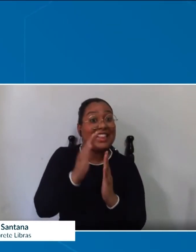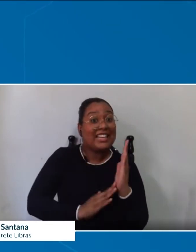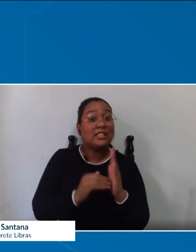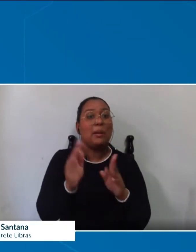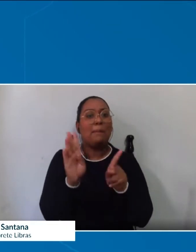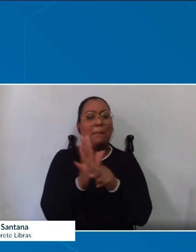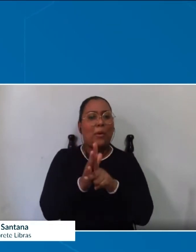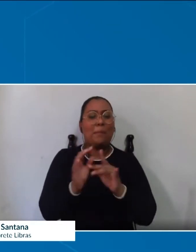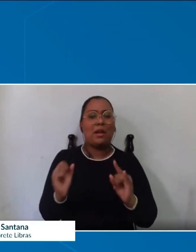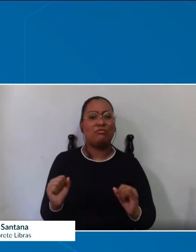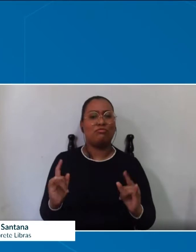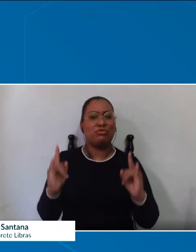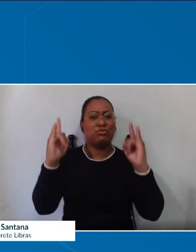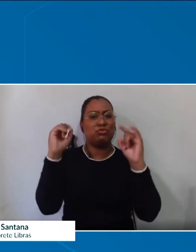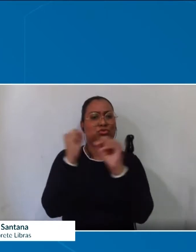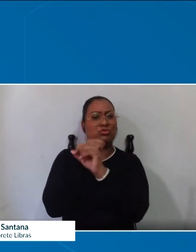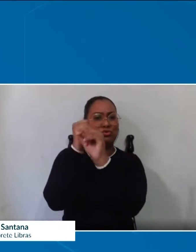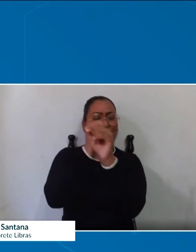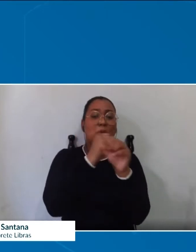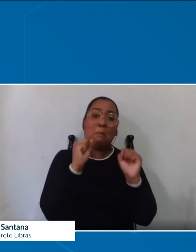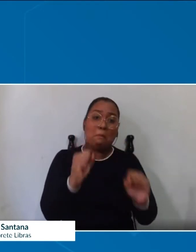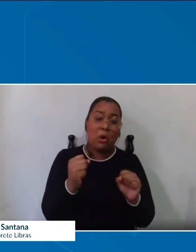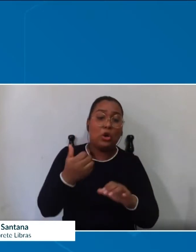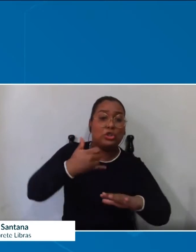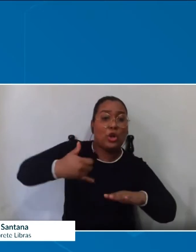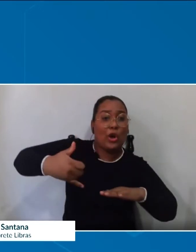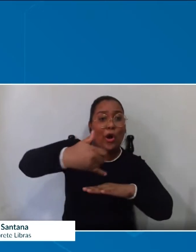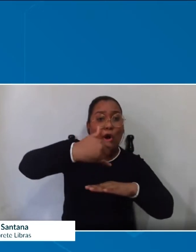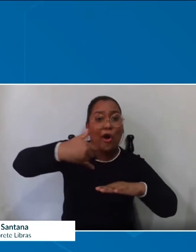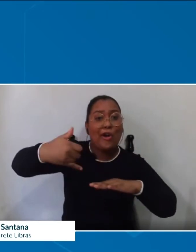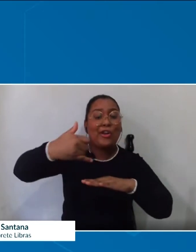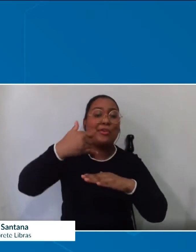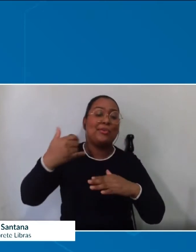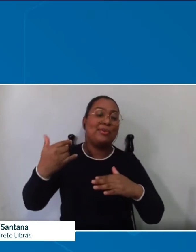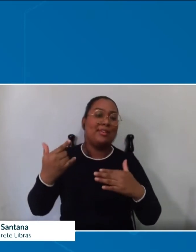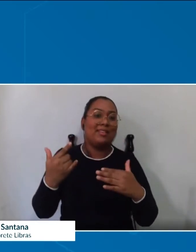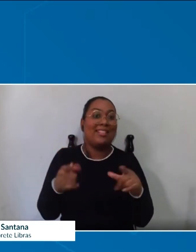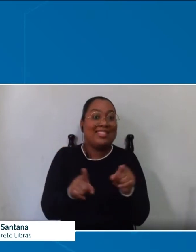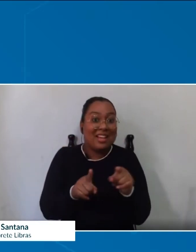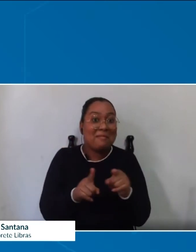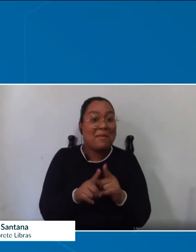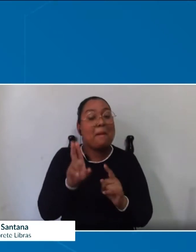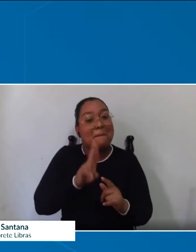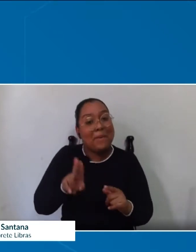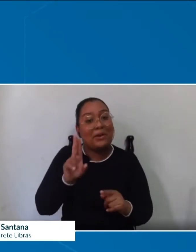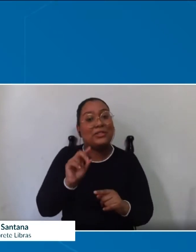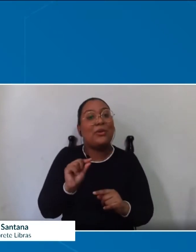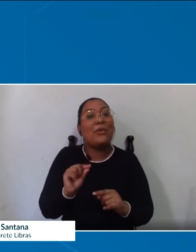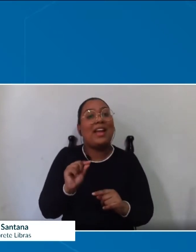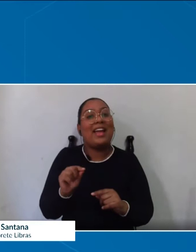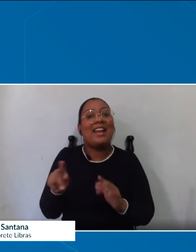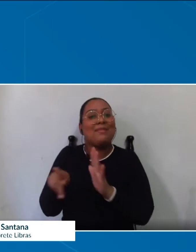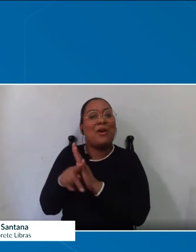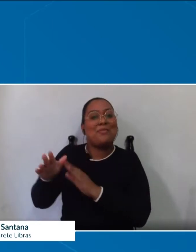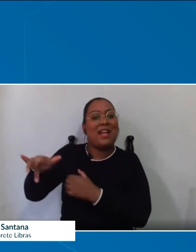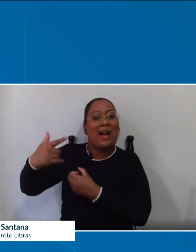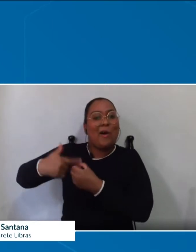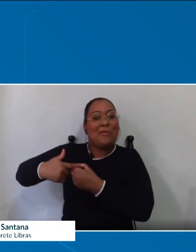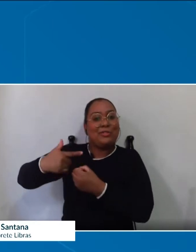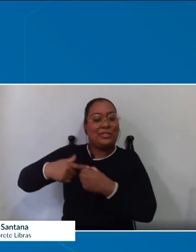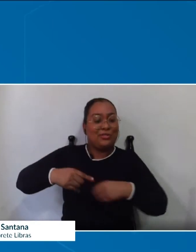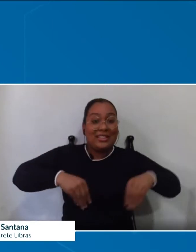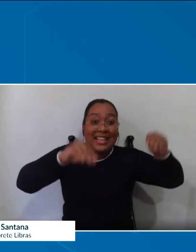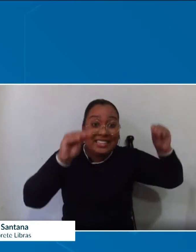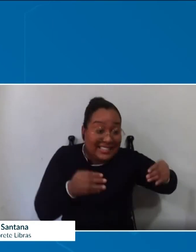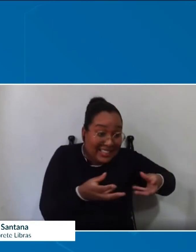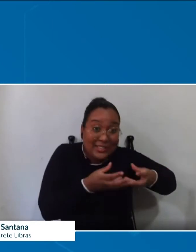civil, nós podemos fazer lubrificantes e até mesmo aditivos para utilização no setor de combustível. Então, olha